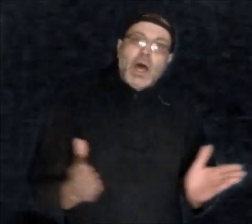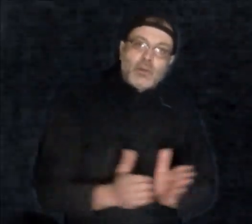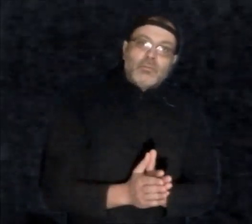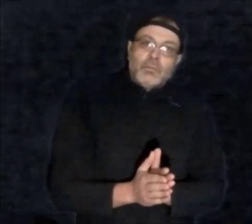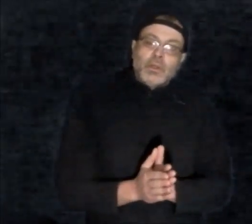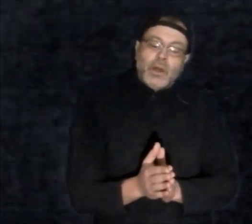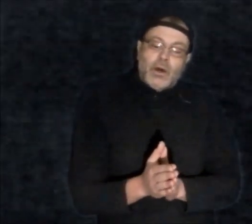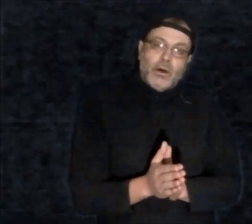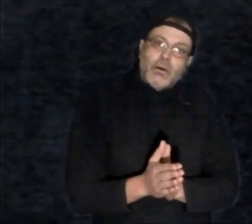كيف حالكم يا